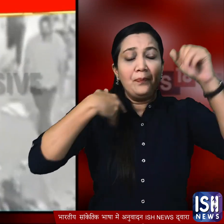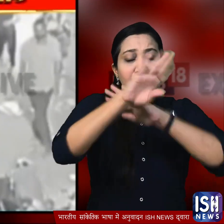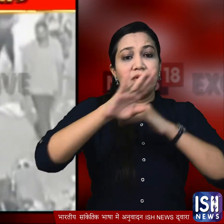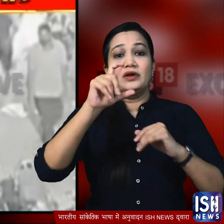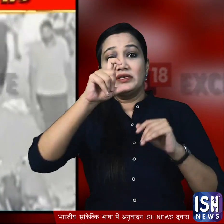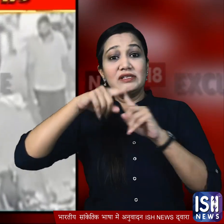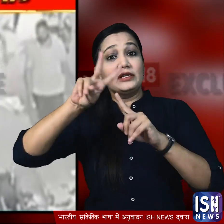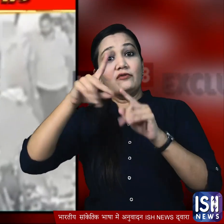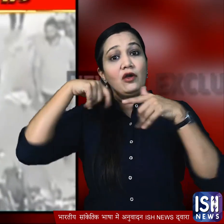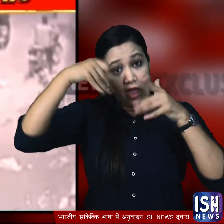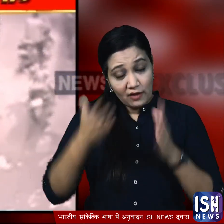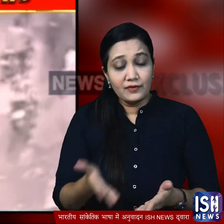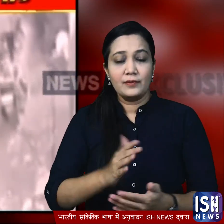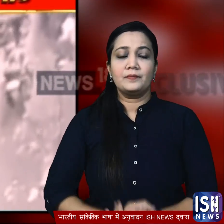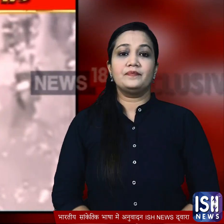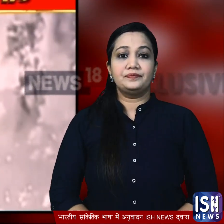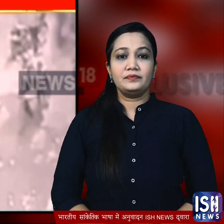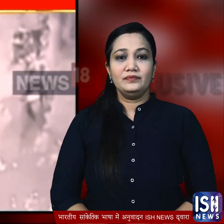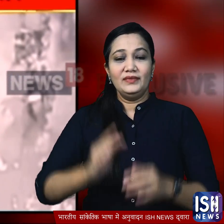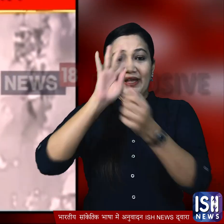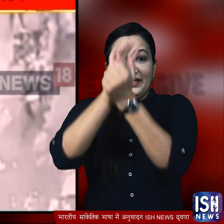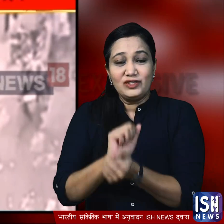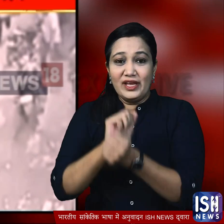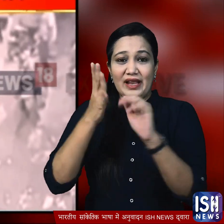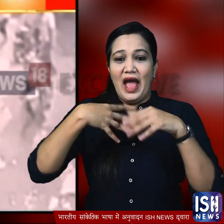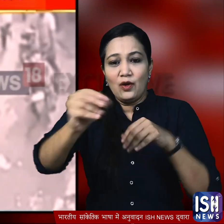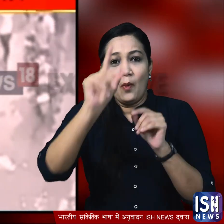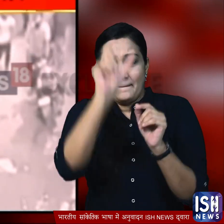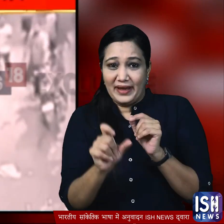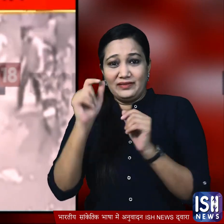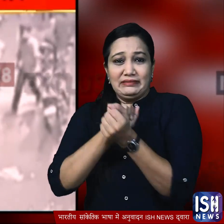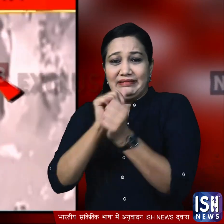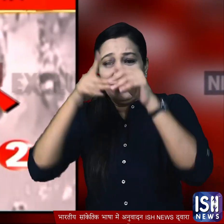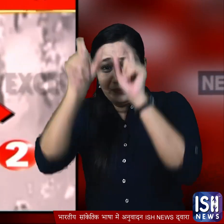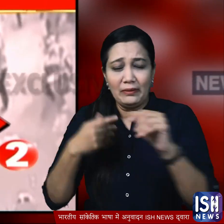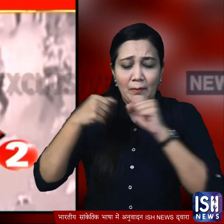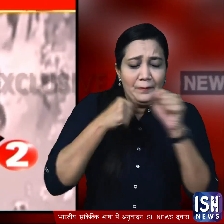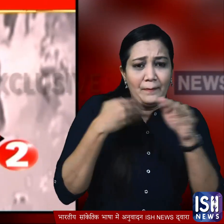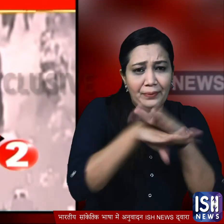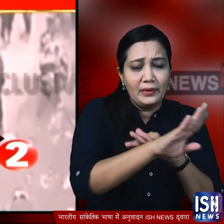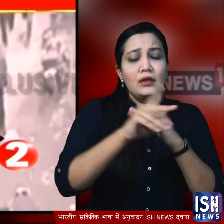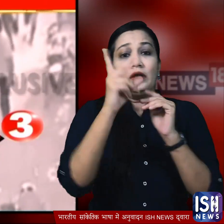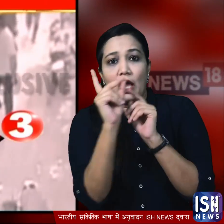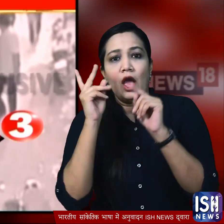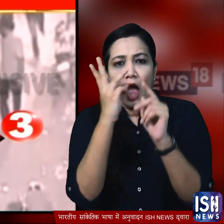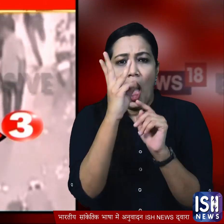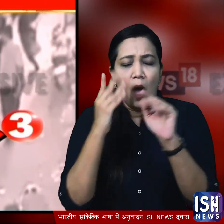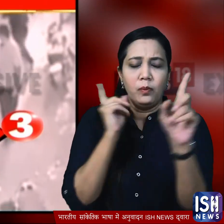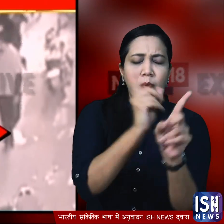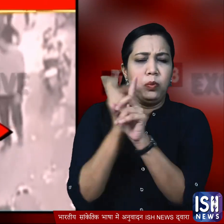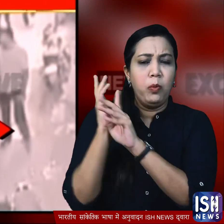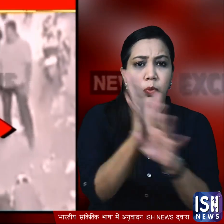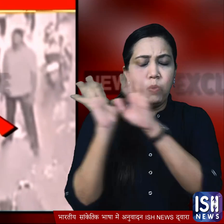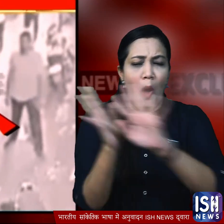जिनका एक सीसीटीवी वीडियो भी सामने आया। वीडियो में जेल के बाहर पहले एक कैदी भागता हुआ नजर आया, उसके पीछे दूसरा, फिर तीसरा